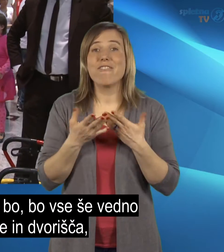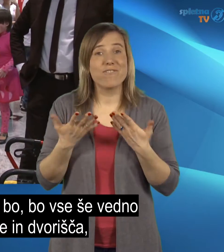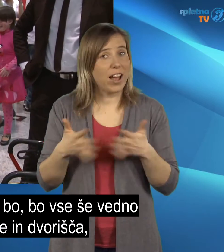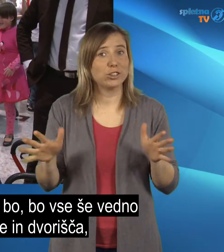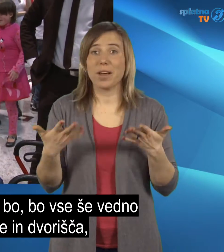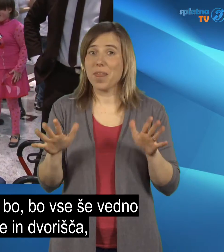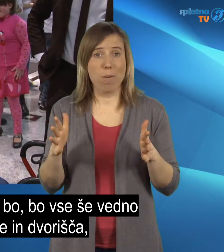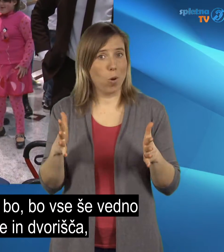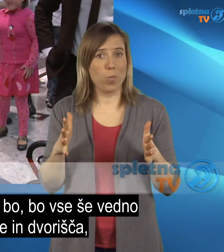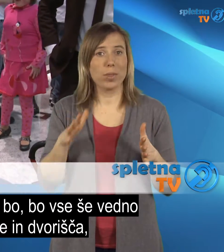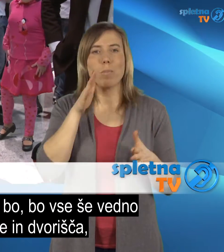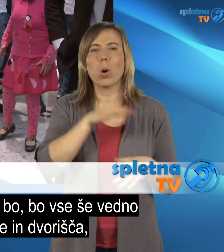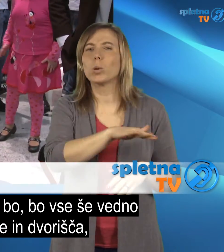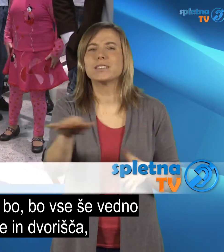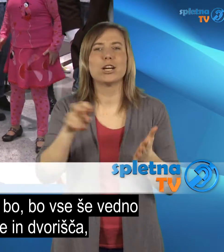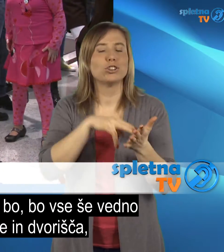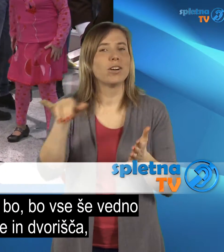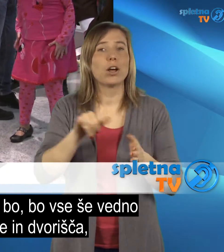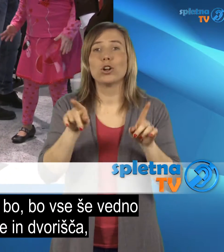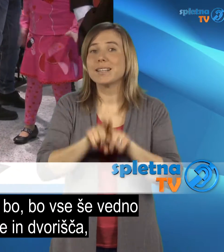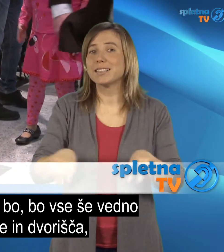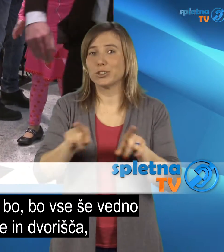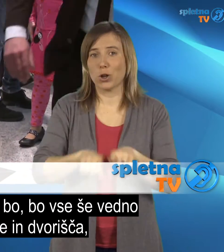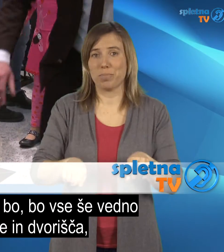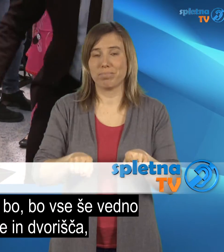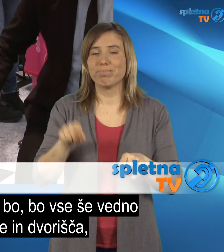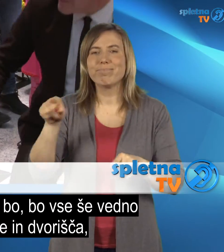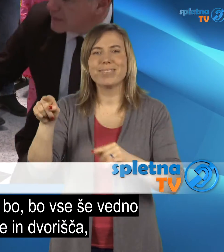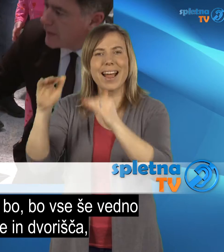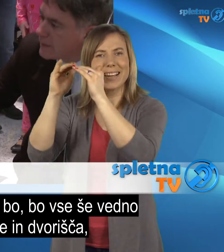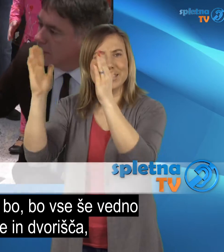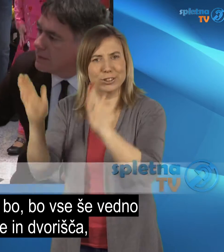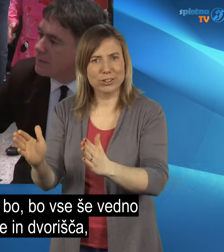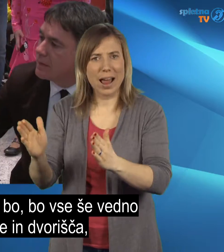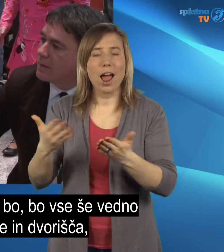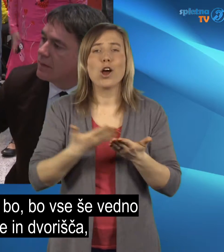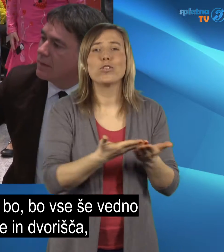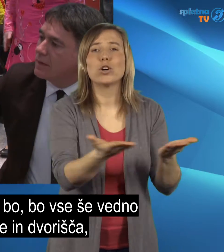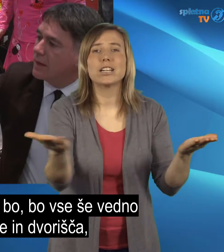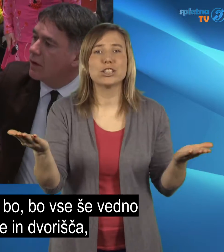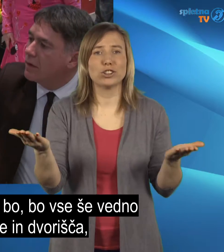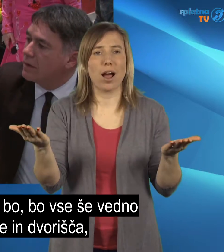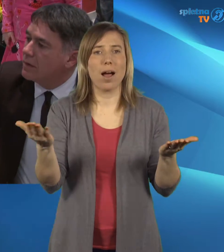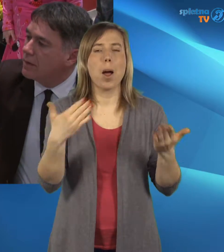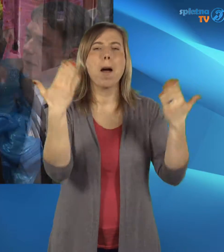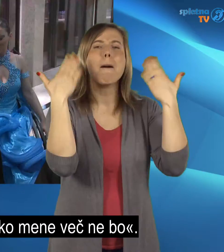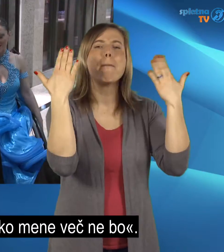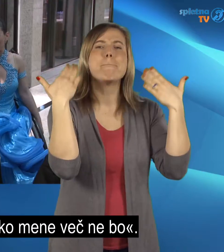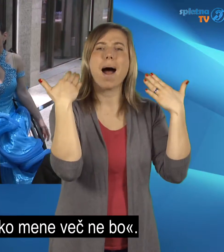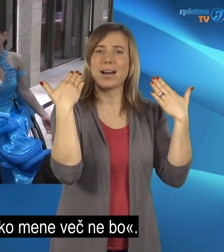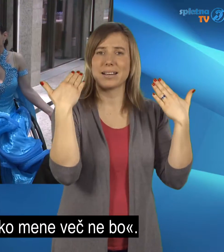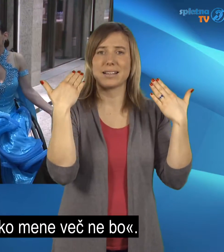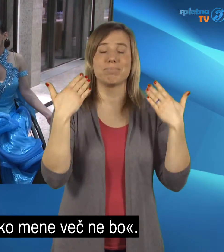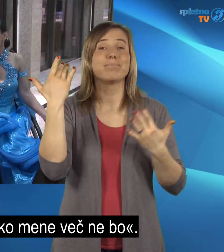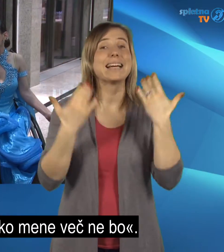Ko mene več ne bo, bo vse še vedno isto, te hiše in dvorišča, ti parki in igrišča, ko mene več ne